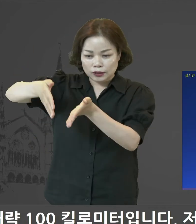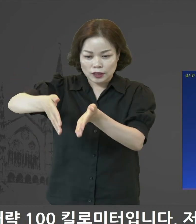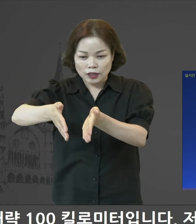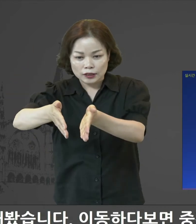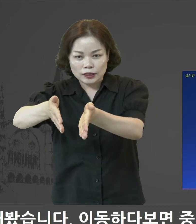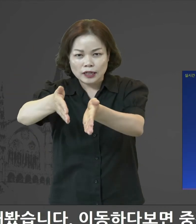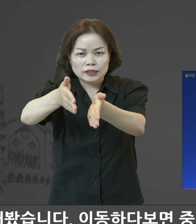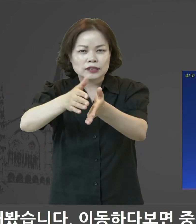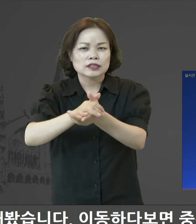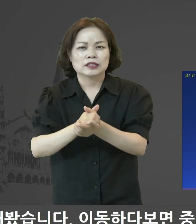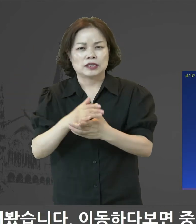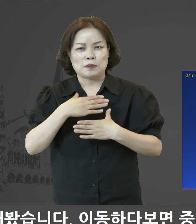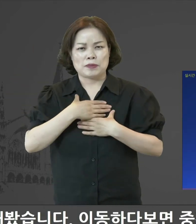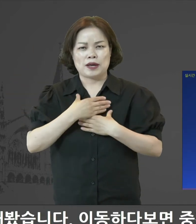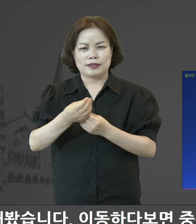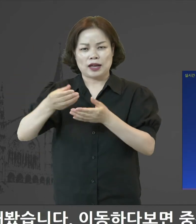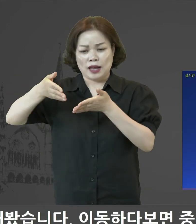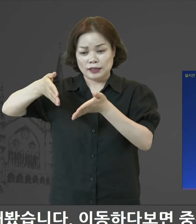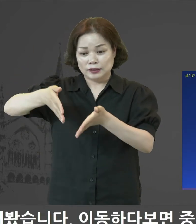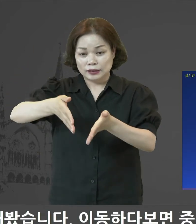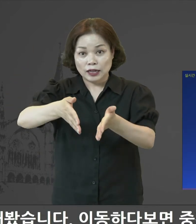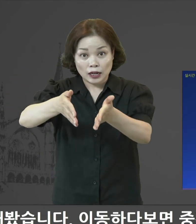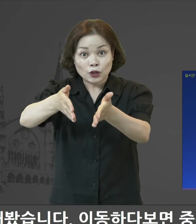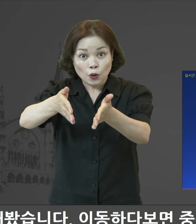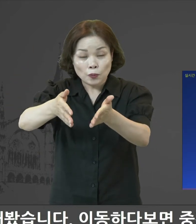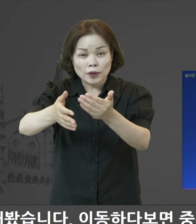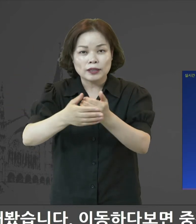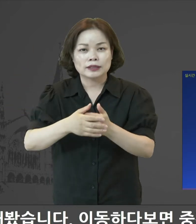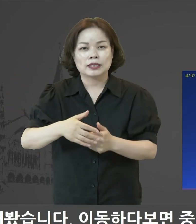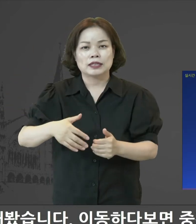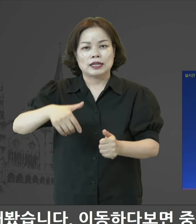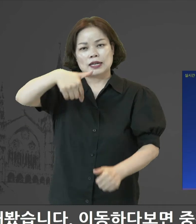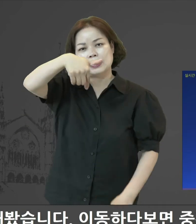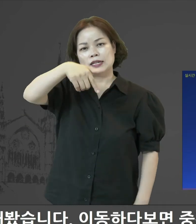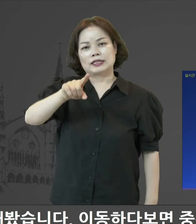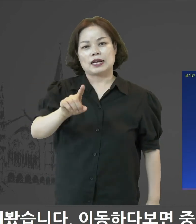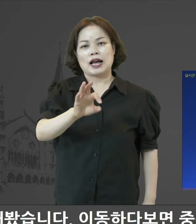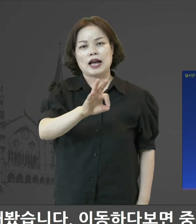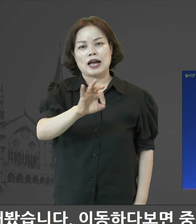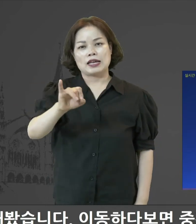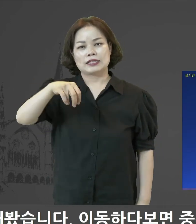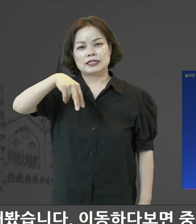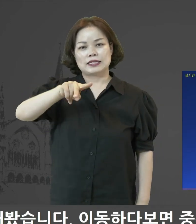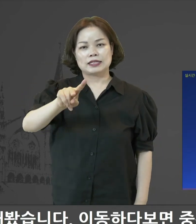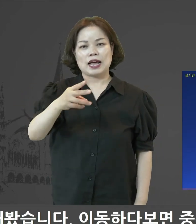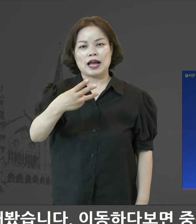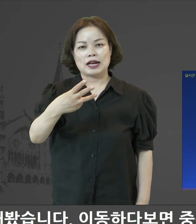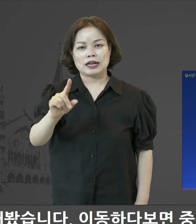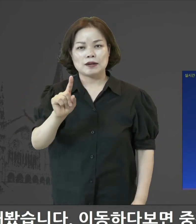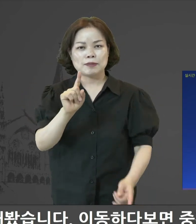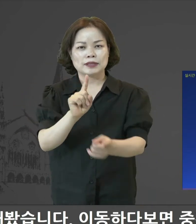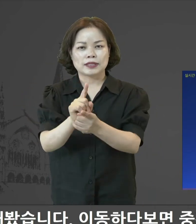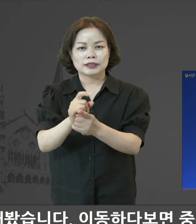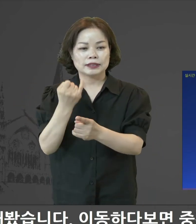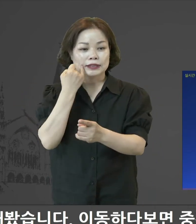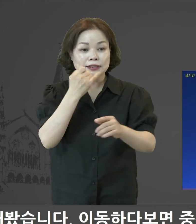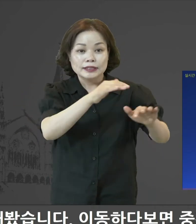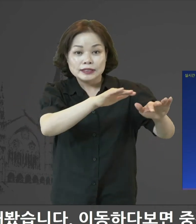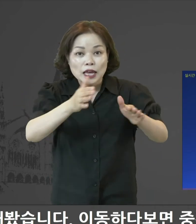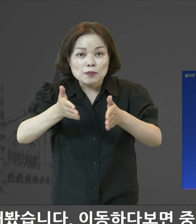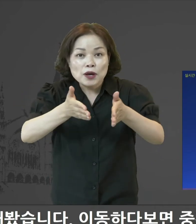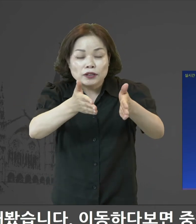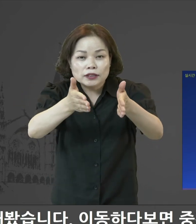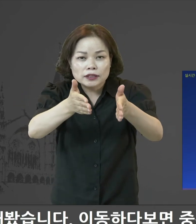내려오는데, 완만한 경사로 다 내려오면 그 가이사라로 올라가는 이 해변길을 만나게 됩니다. 그 지점이